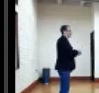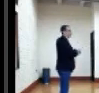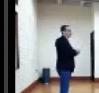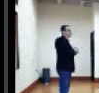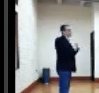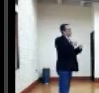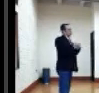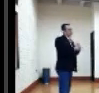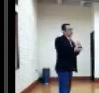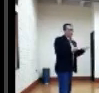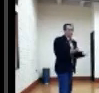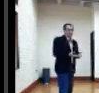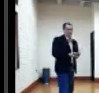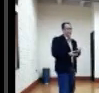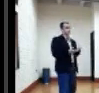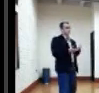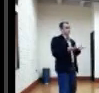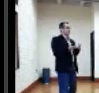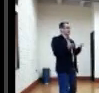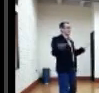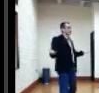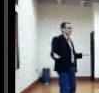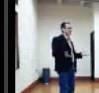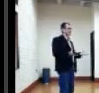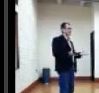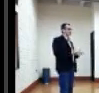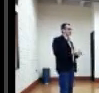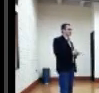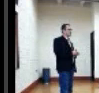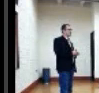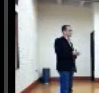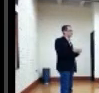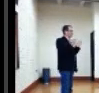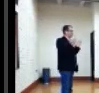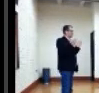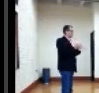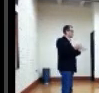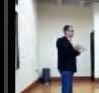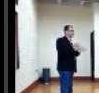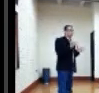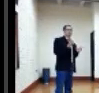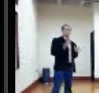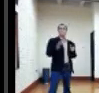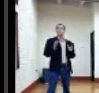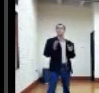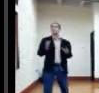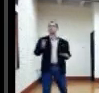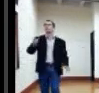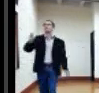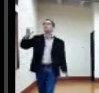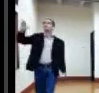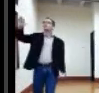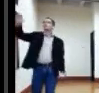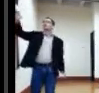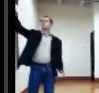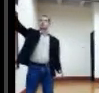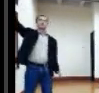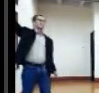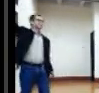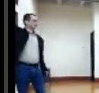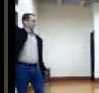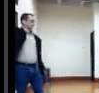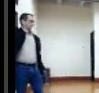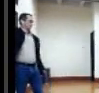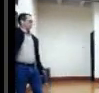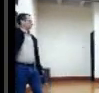una amiga secretaria que me dijo cuando sucedió lo de Oliver: Andy, quiero preguntarte algo, me dice en privado, ¿qué pasó? ¿Se anda diciendo en corredores